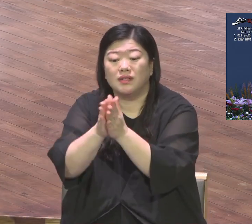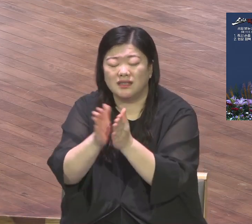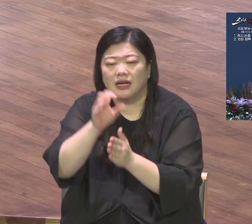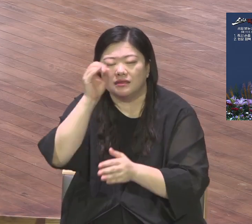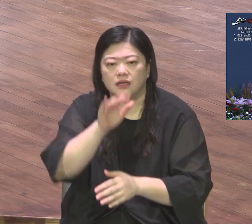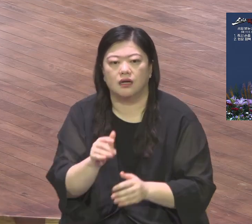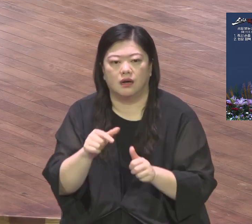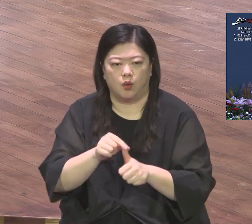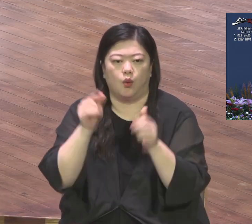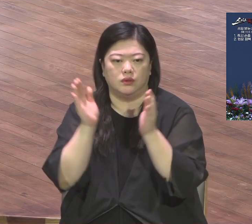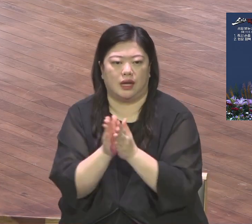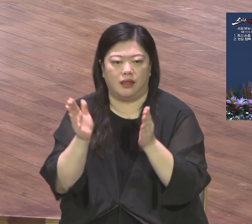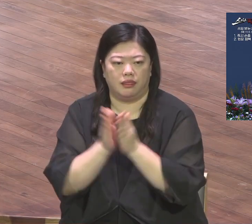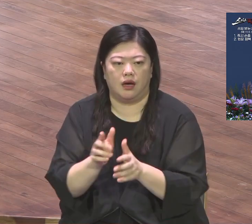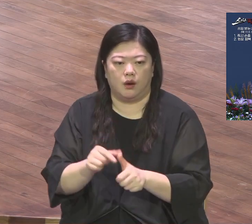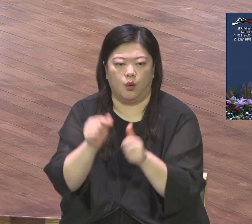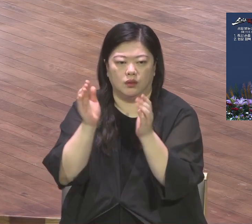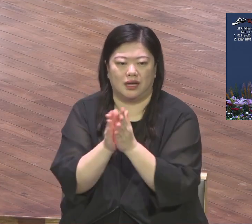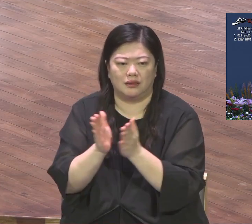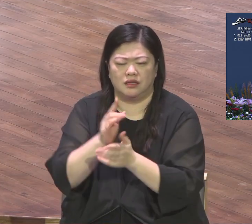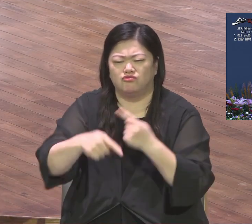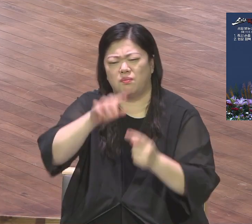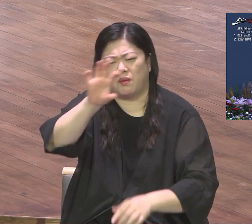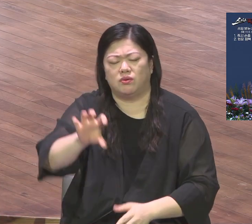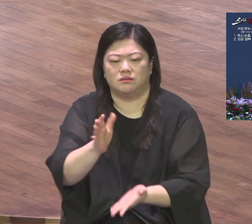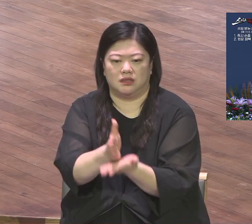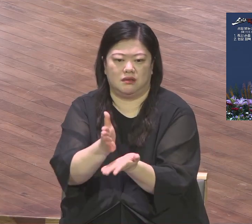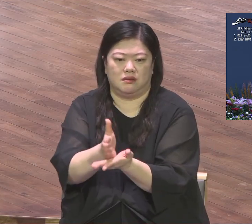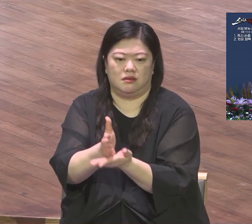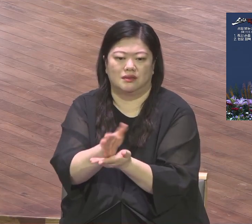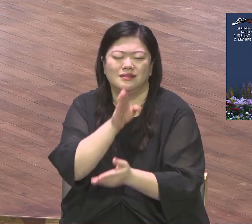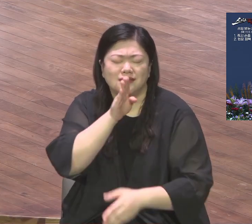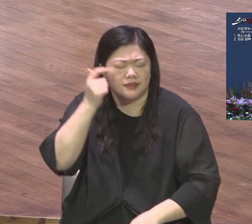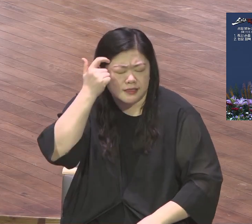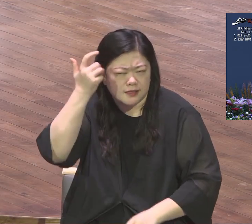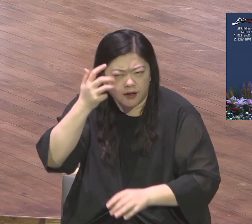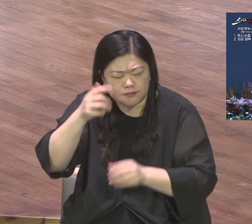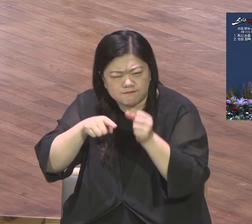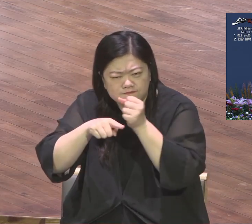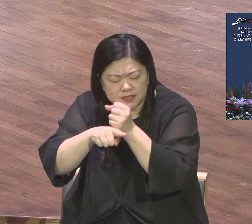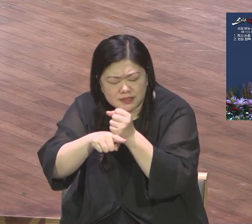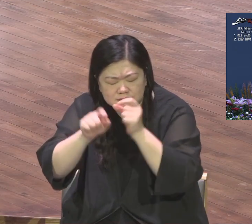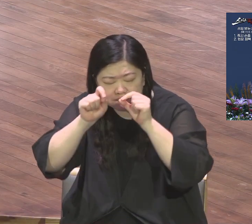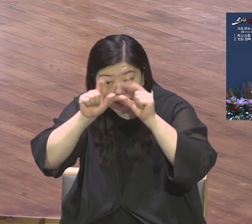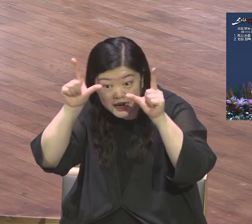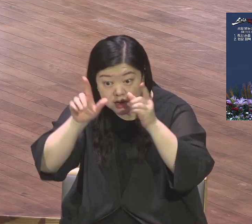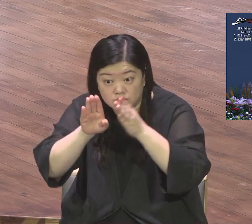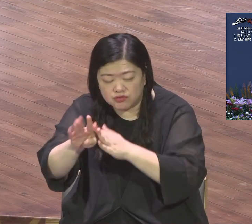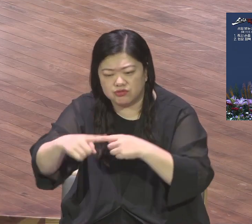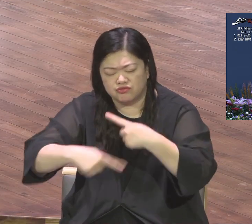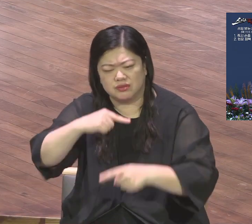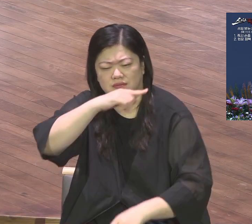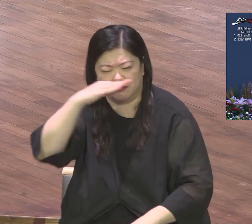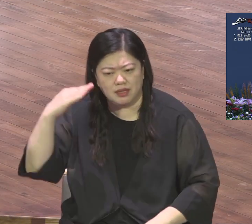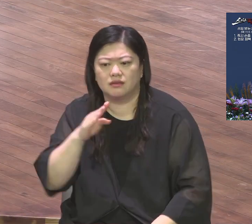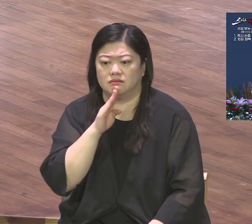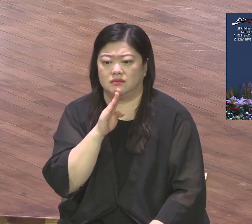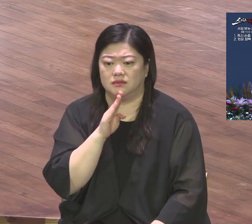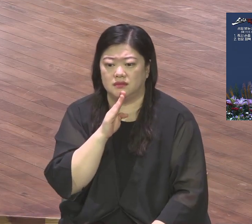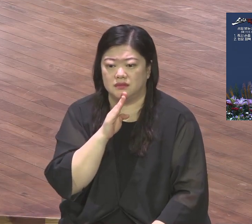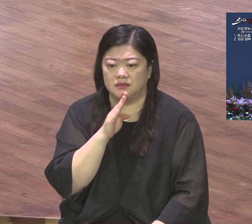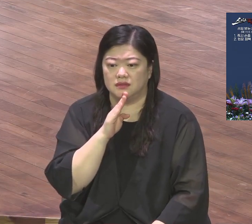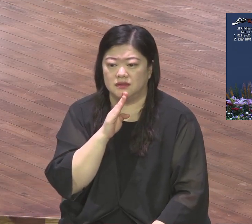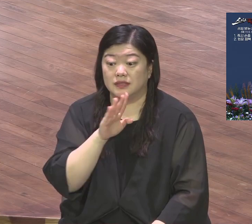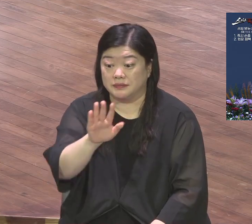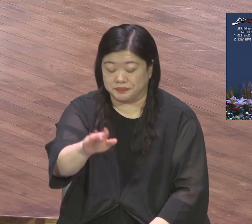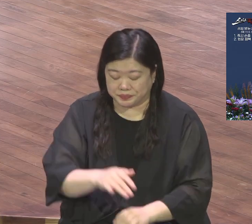됩니다. 현장을 회복해야 됩니다. 지금 현장에는 이스라엘 백성들처럼 착각 속에 살고 있어. 착각 속에.